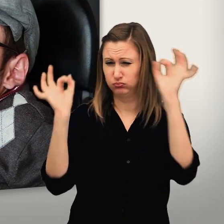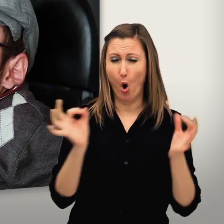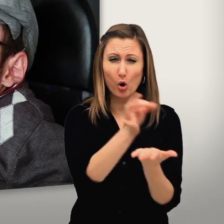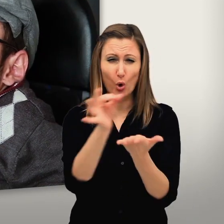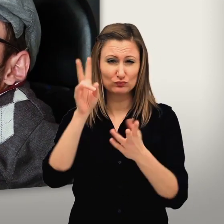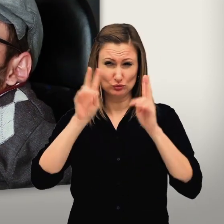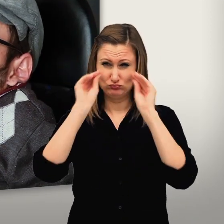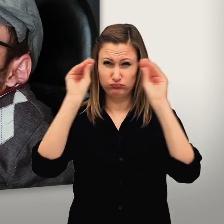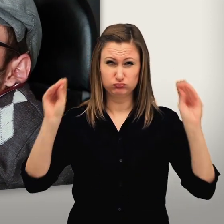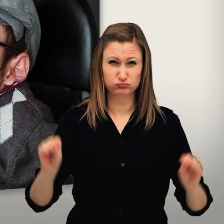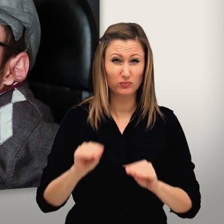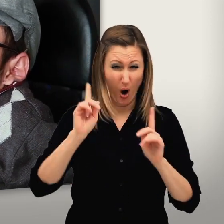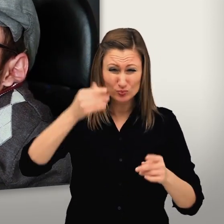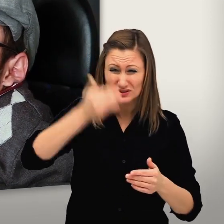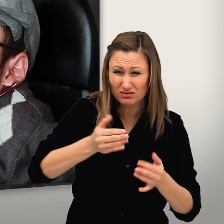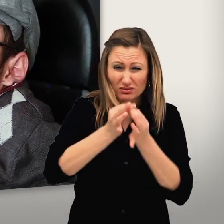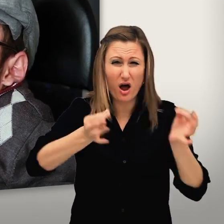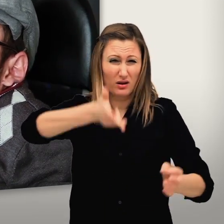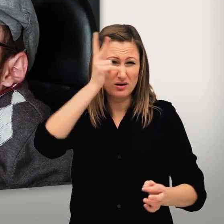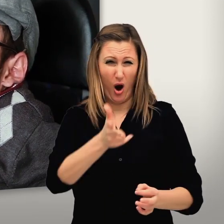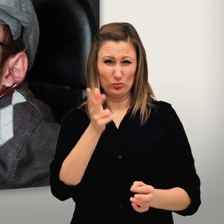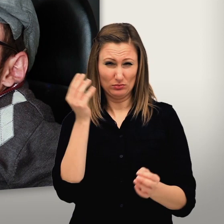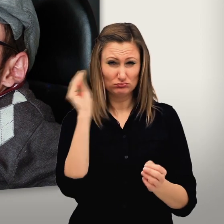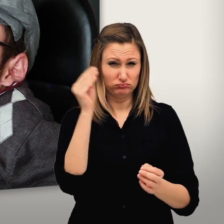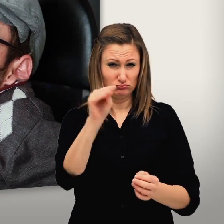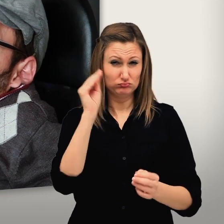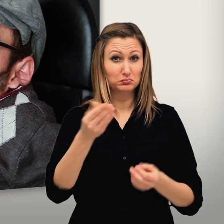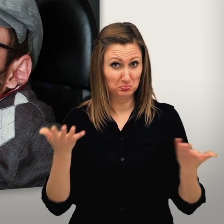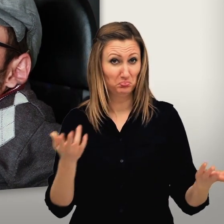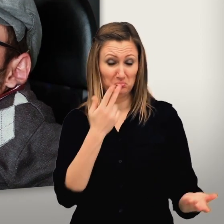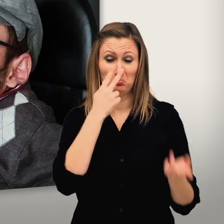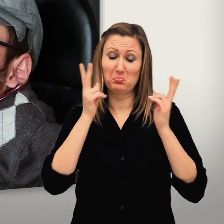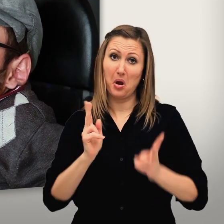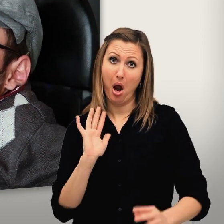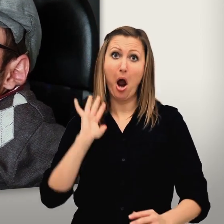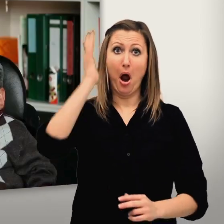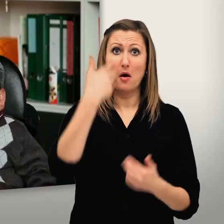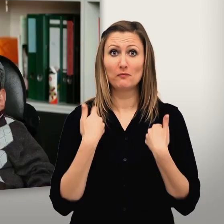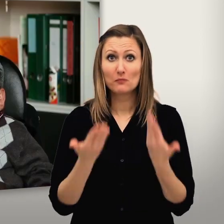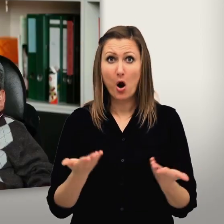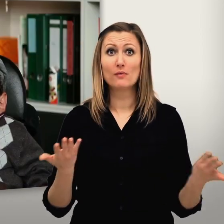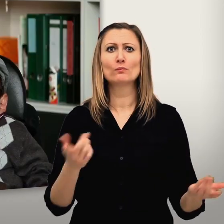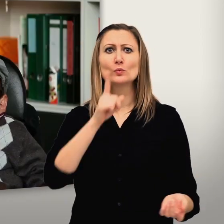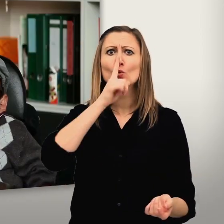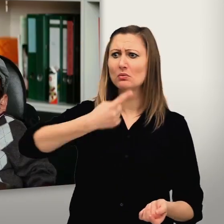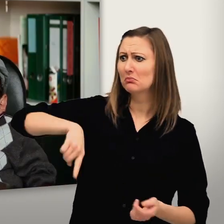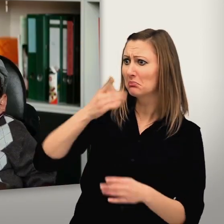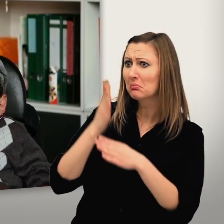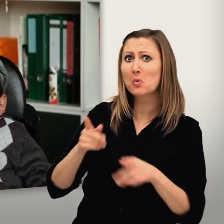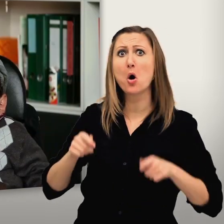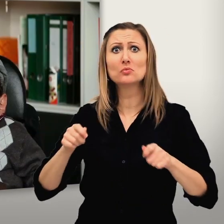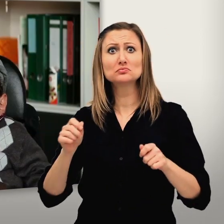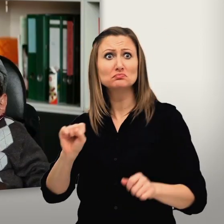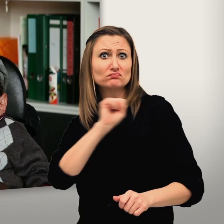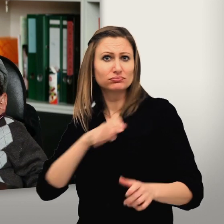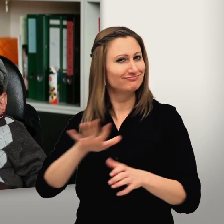Karte. Täglich kommen über 300 neue Orte hinzu. Ich würde sagen, das ist ein Erfolg. Und davon profitieren ja natürlich nicht nur